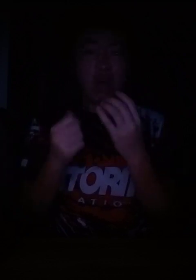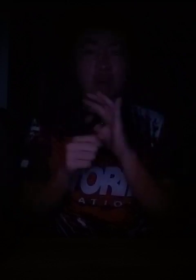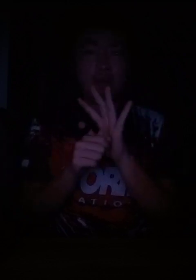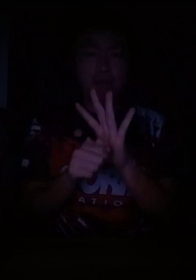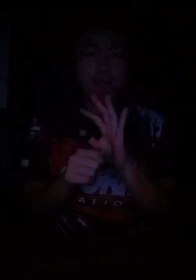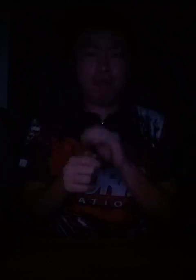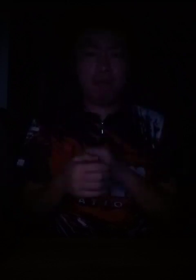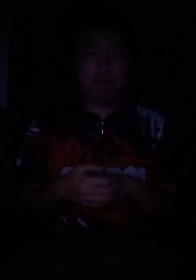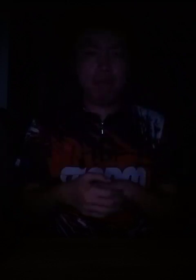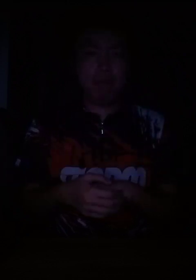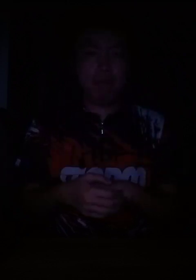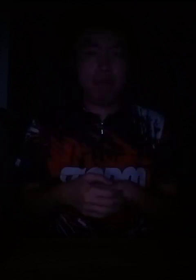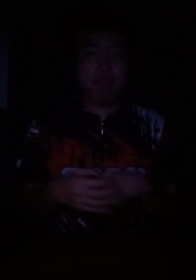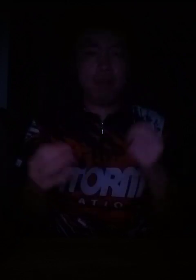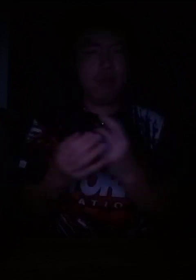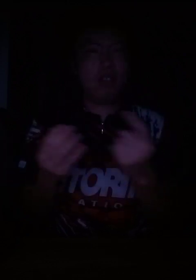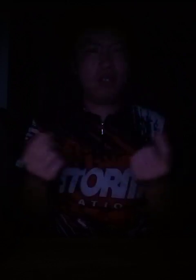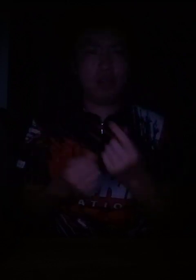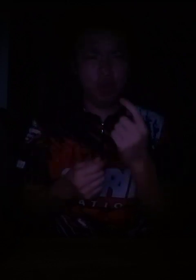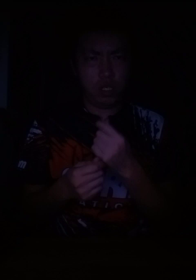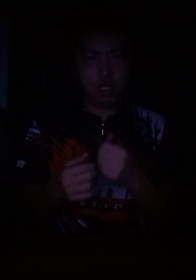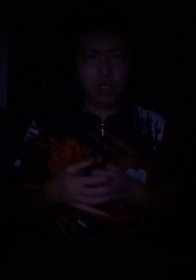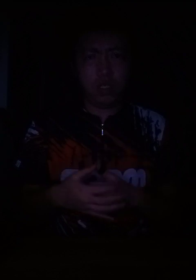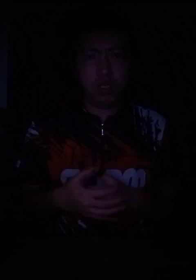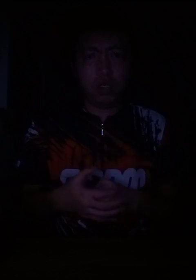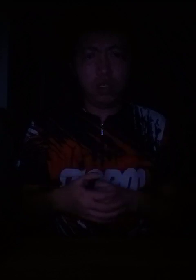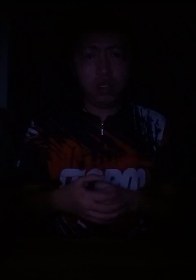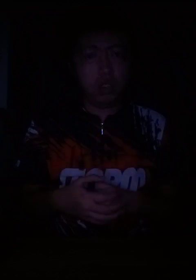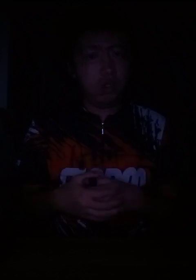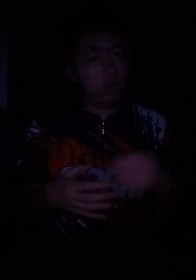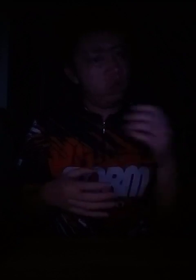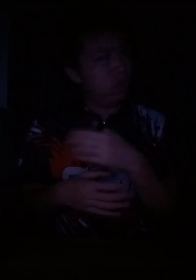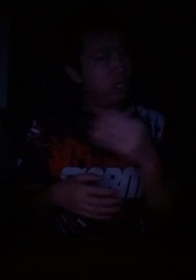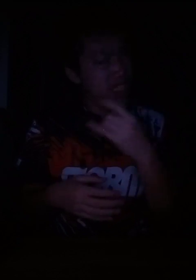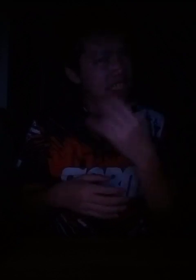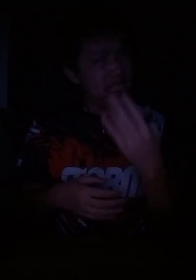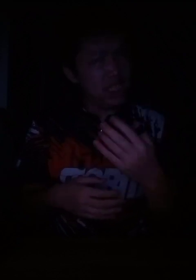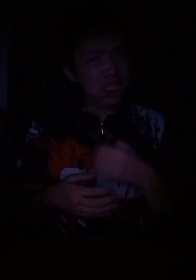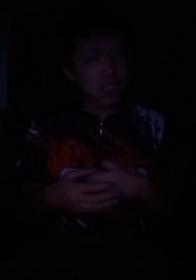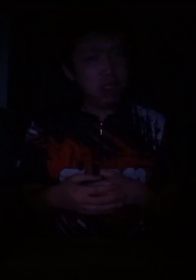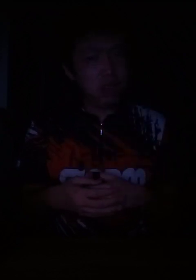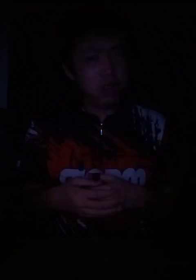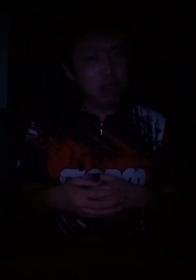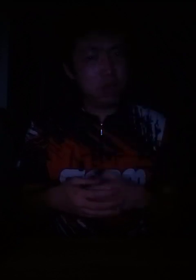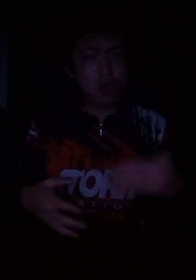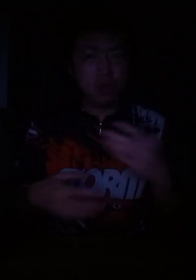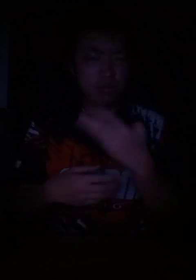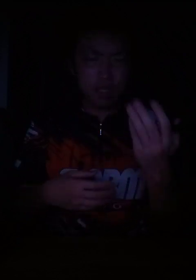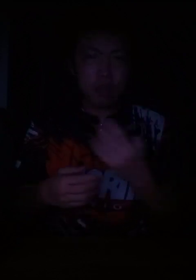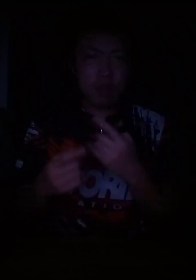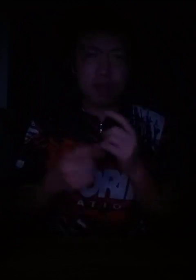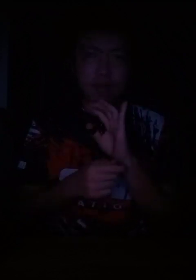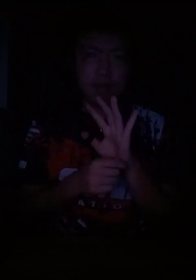말했습니다. 피해자는 손 사장이 그날 일을 누구한테 말한 적 있는지, 동승자를 봤는지 물었다고